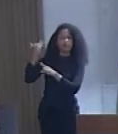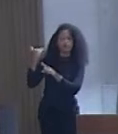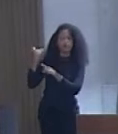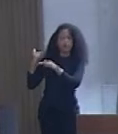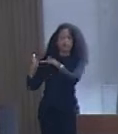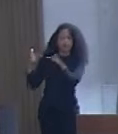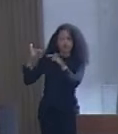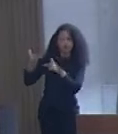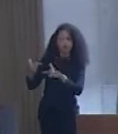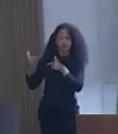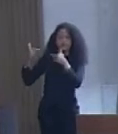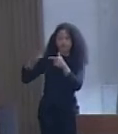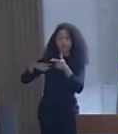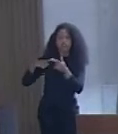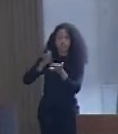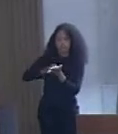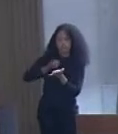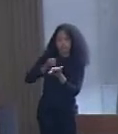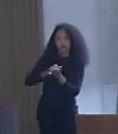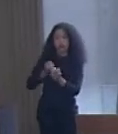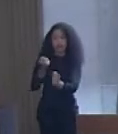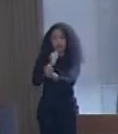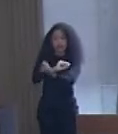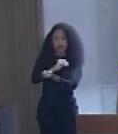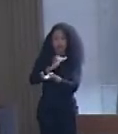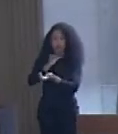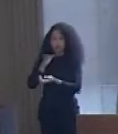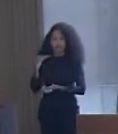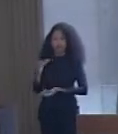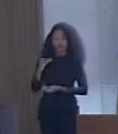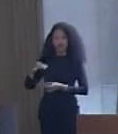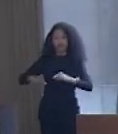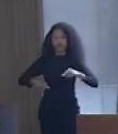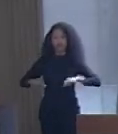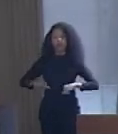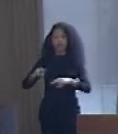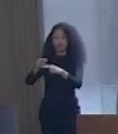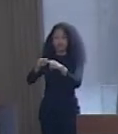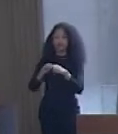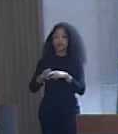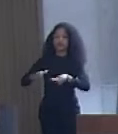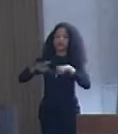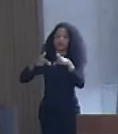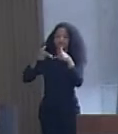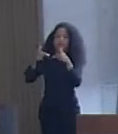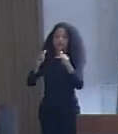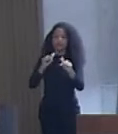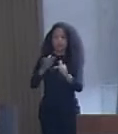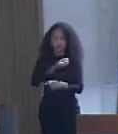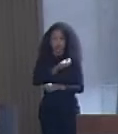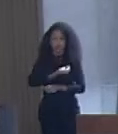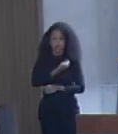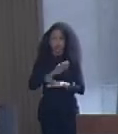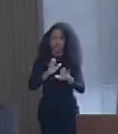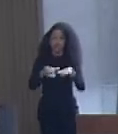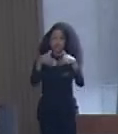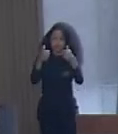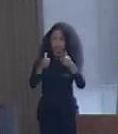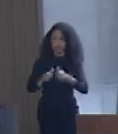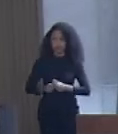lutaram, foram perseguidos, presos, mortos e assassinados, lutando por melhores condições de vida para os trabalhadores.